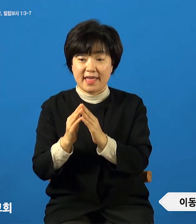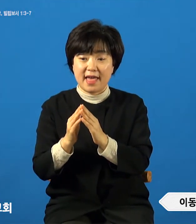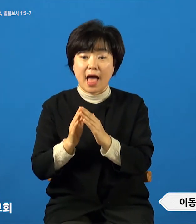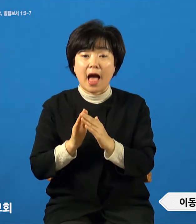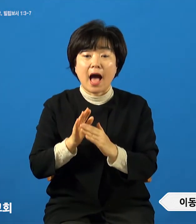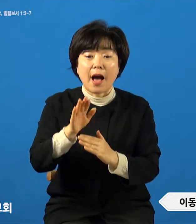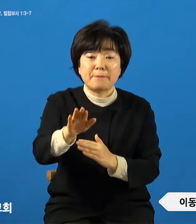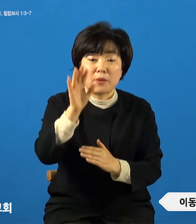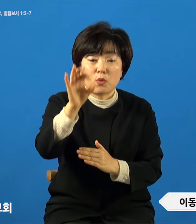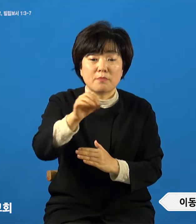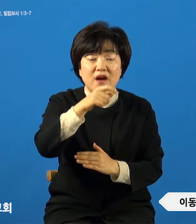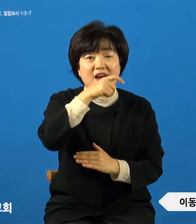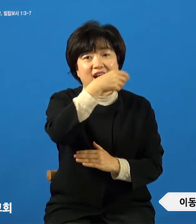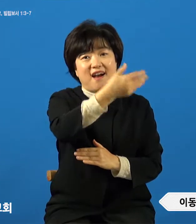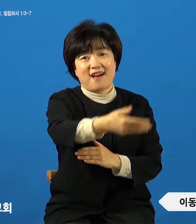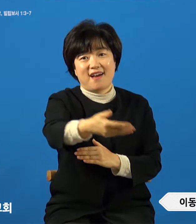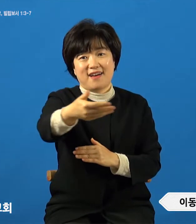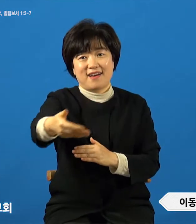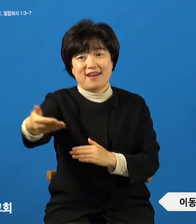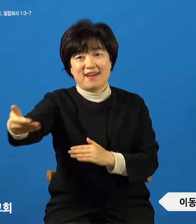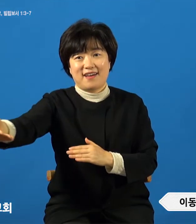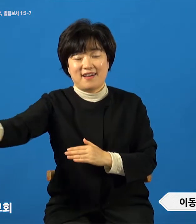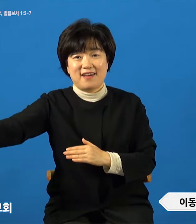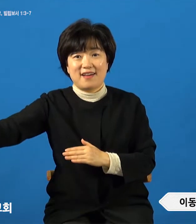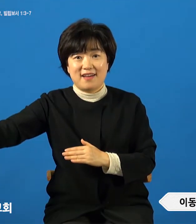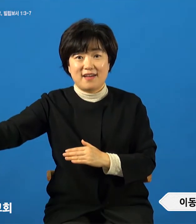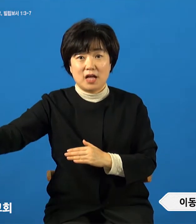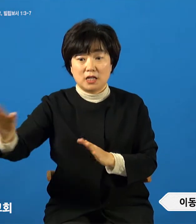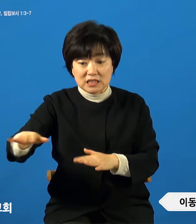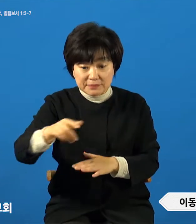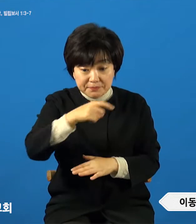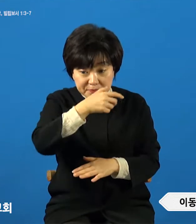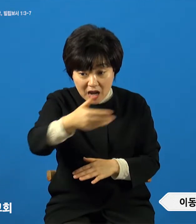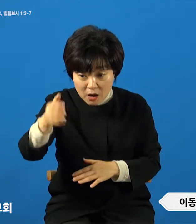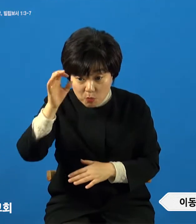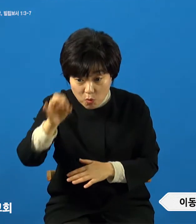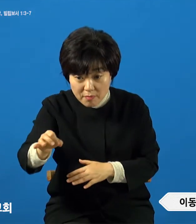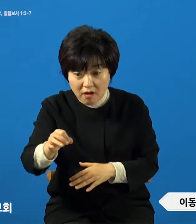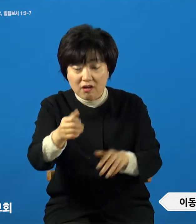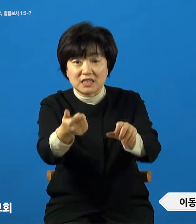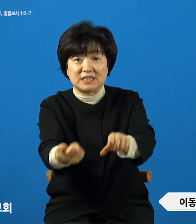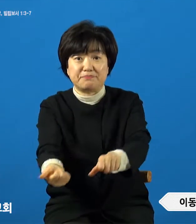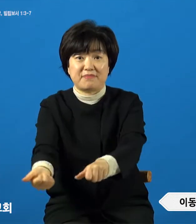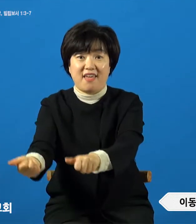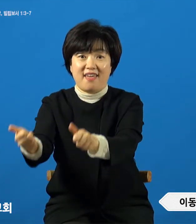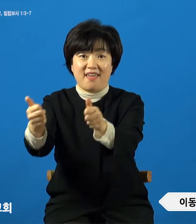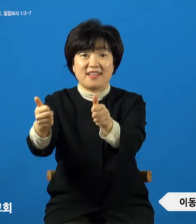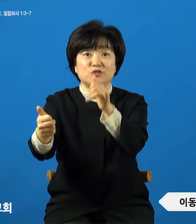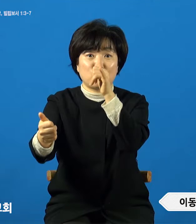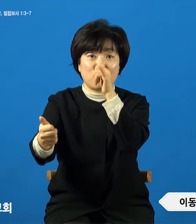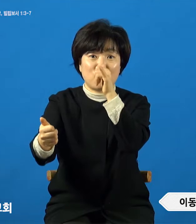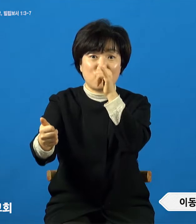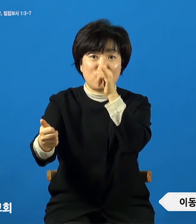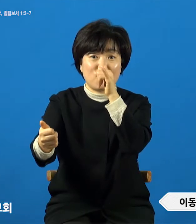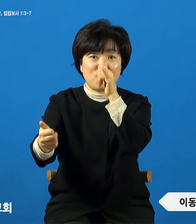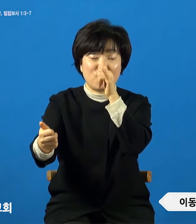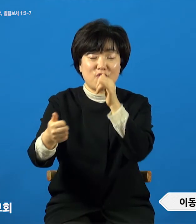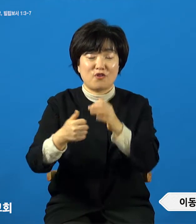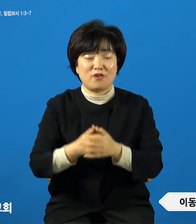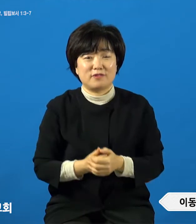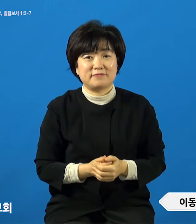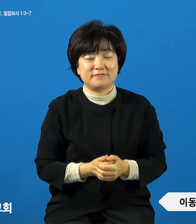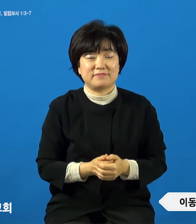있어요. 강이 흐르고 거기서 지금도 침례식을 하고 있는 것을 볼 수가 있어요. 거기서 지금도 우리가 침례를 할 수가